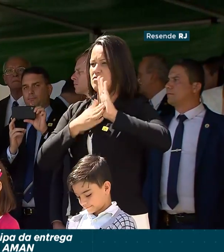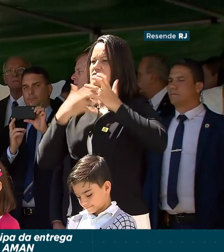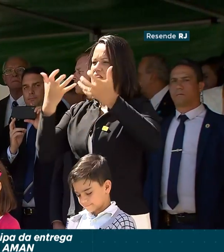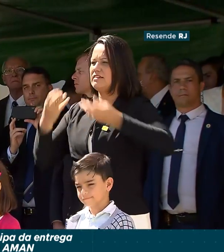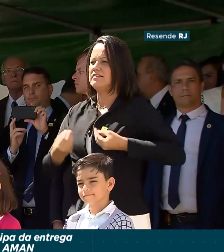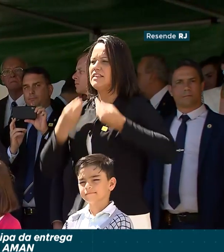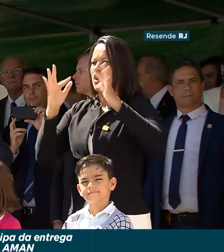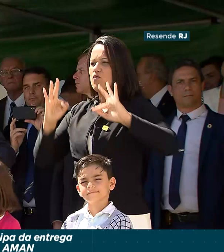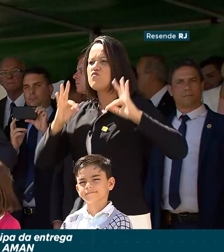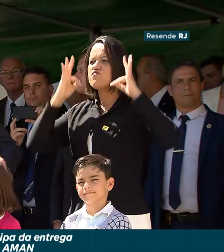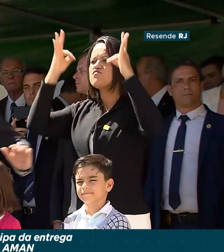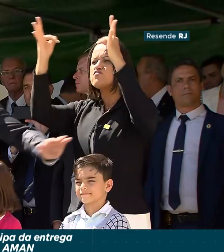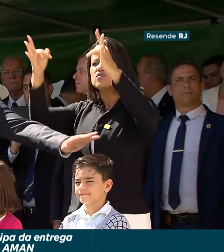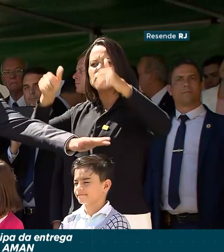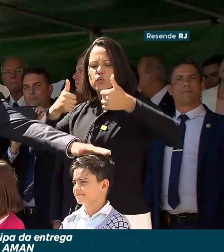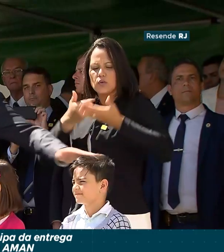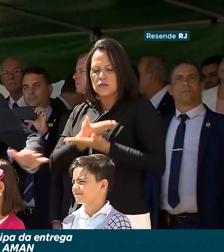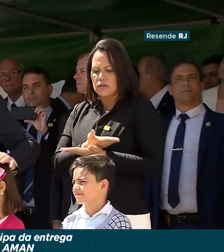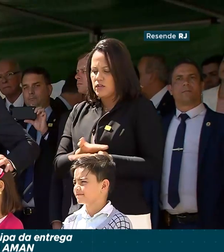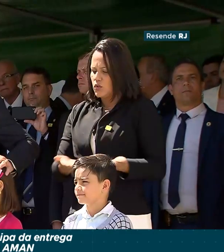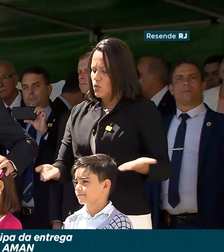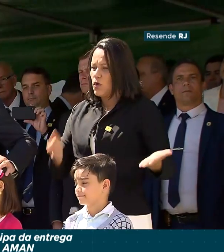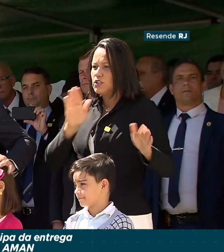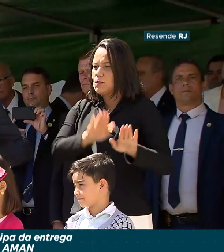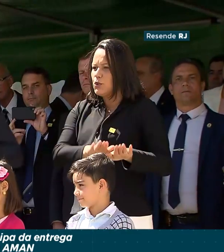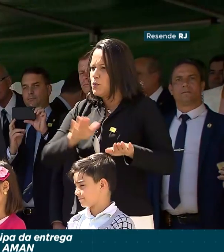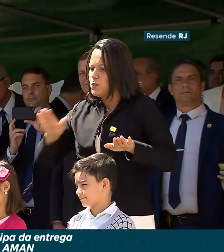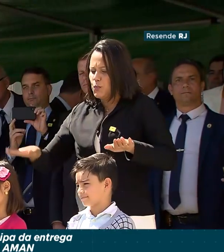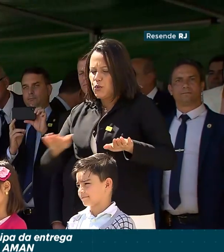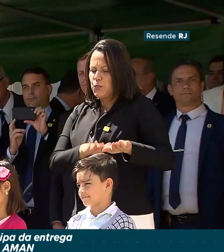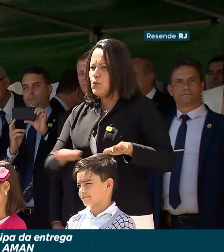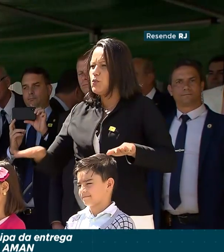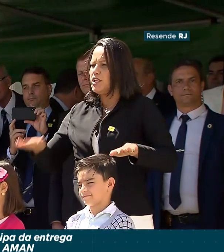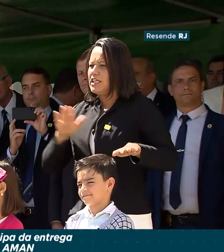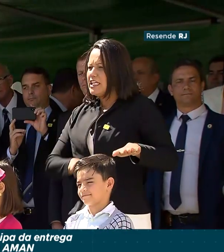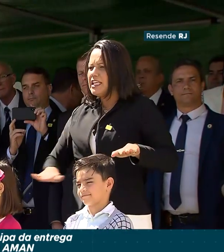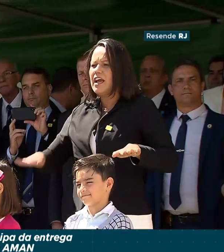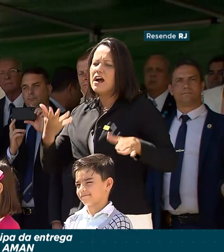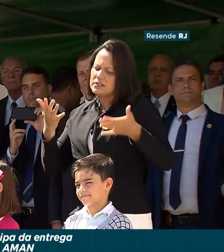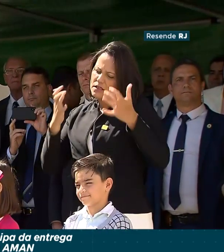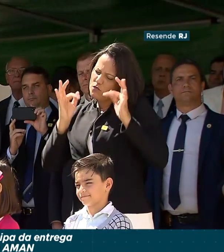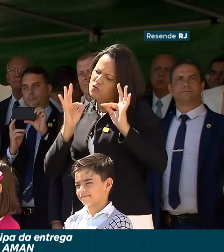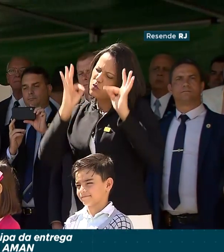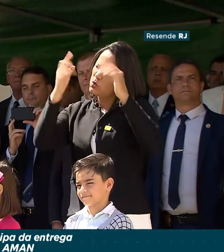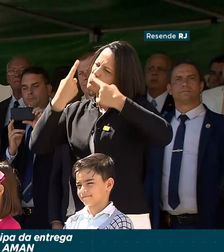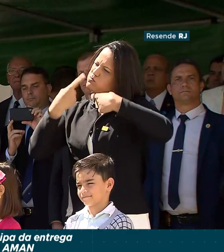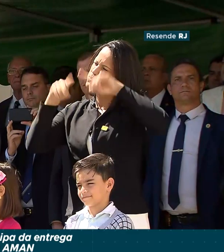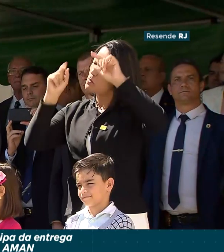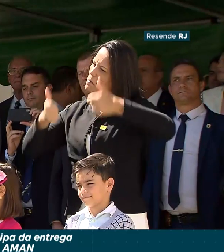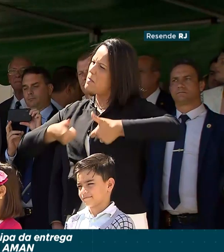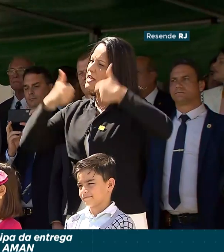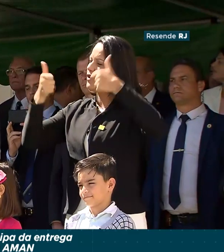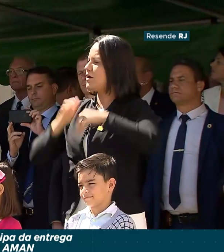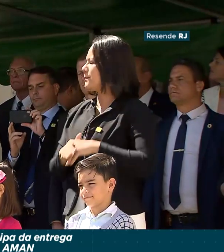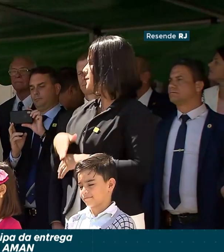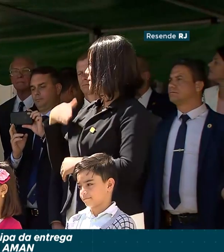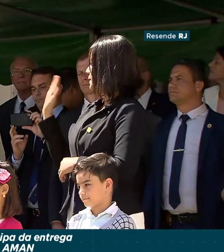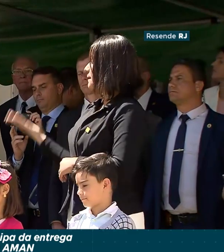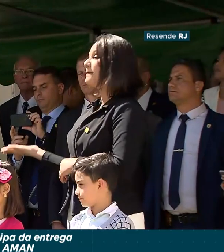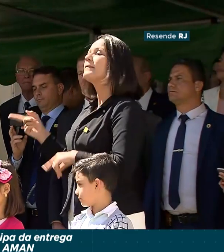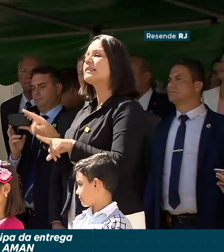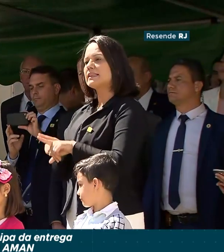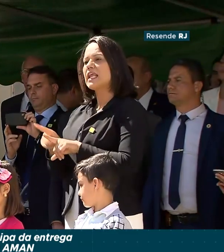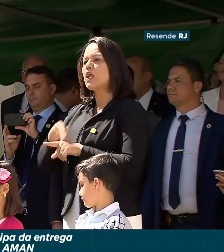proporcionar dias melhores a essas duas pessoas que estão ao meu lado. Sem esquecer que à minha direita eu